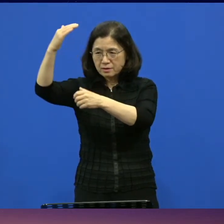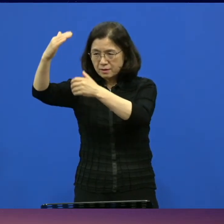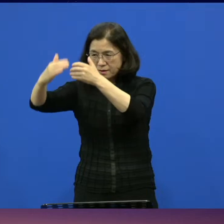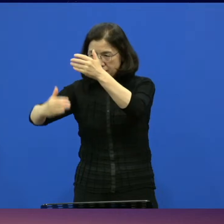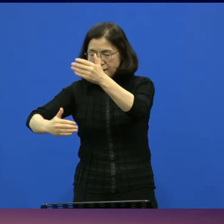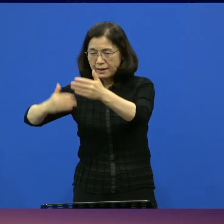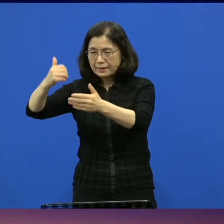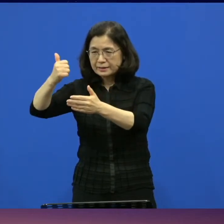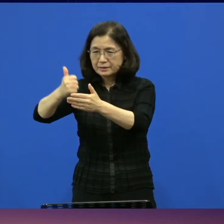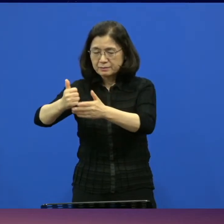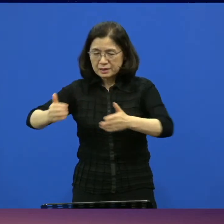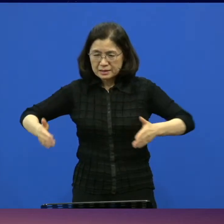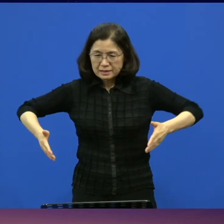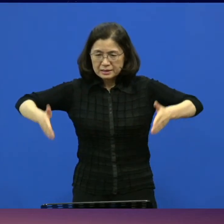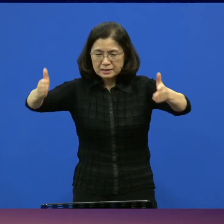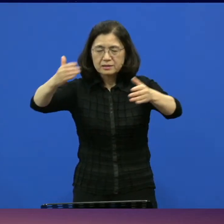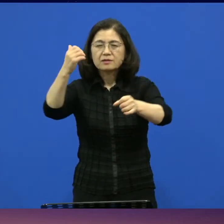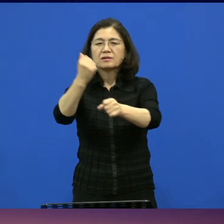거예요.